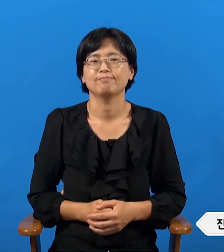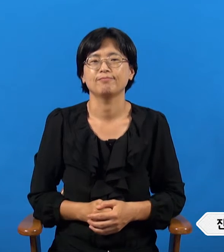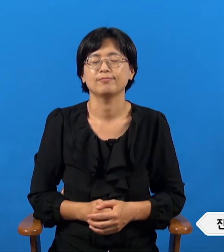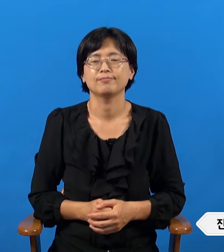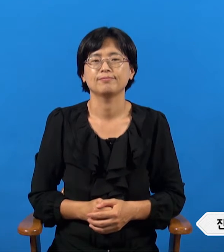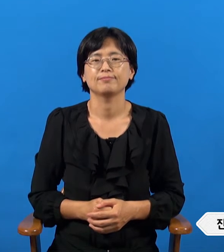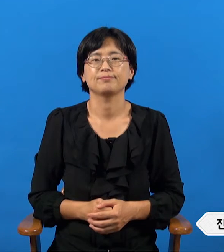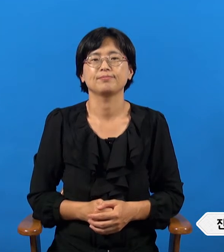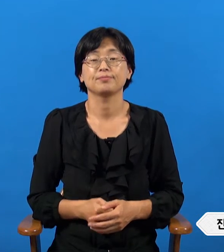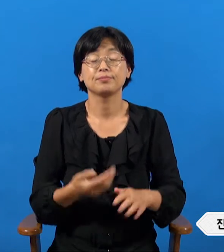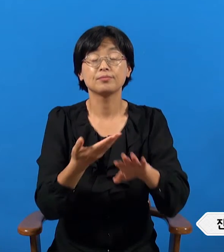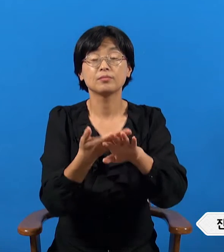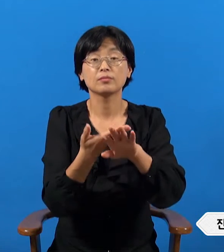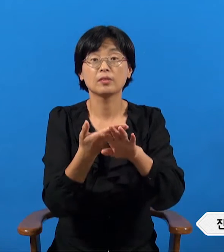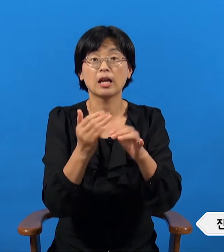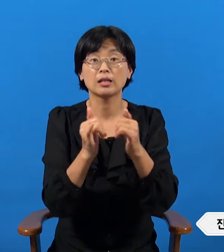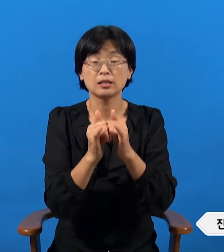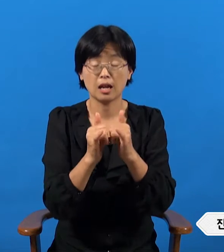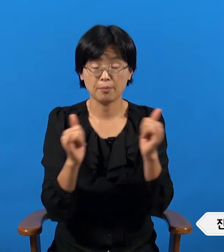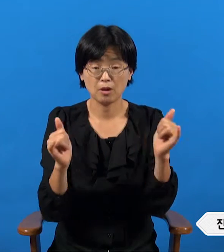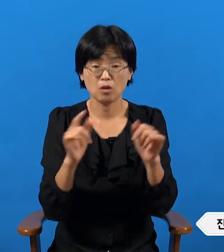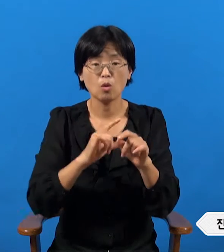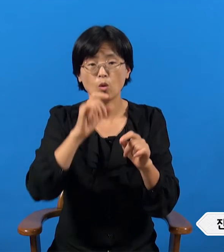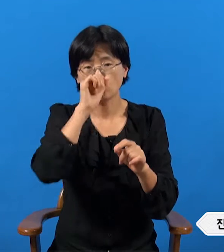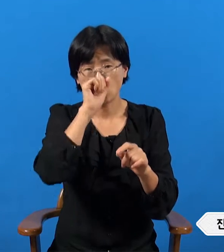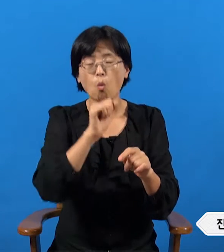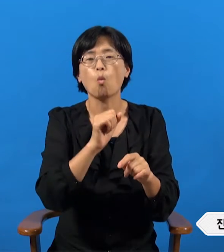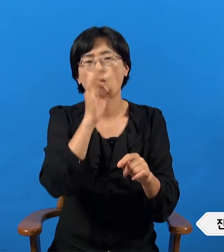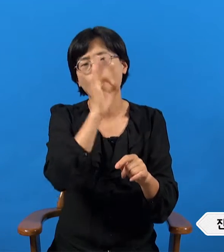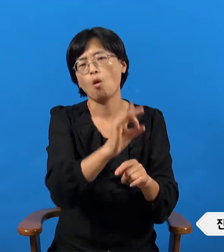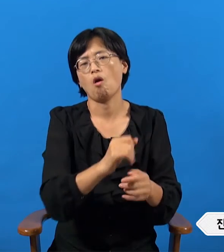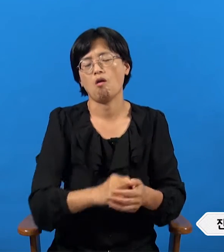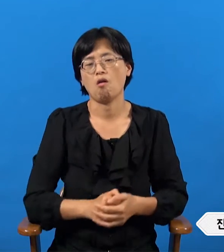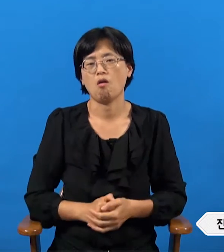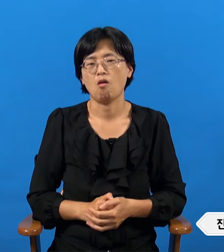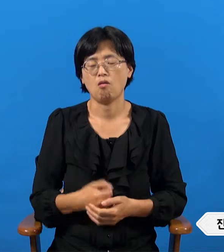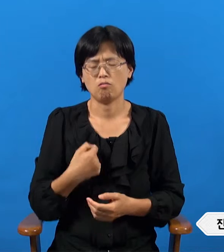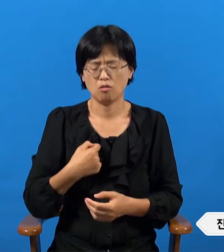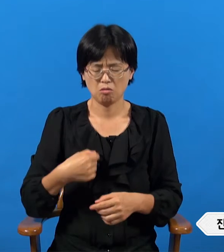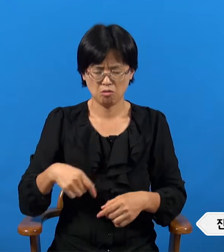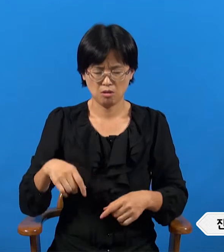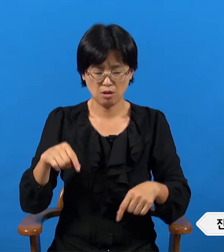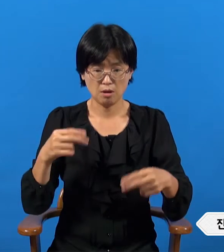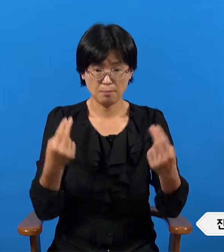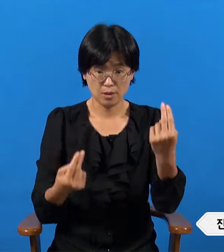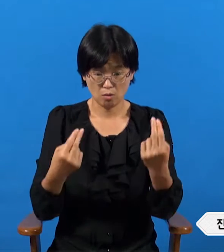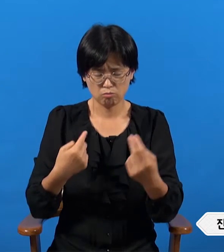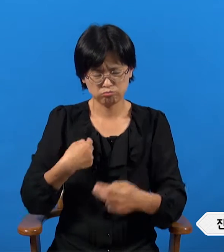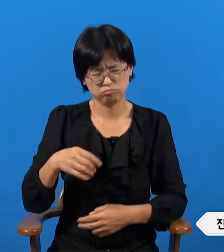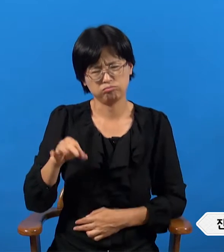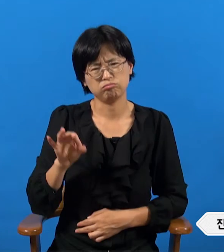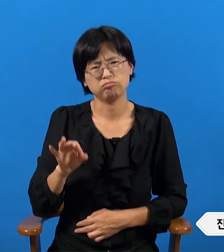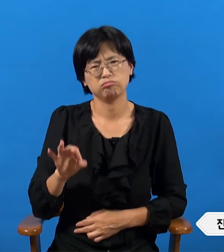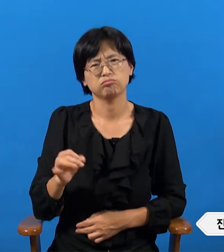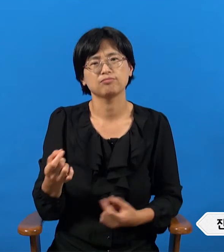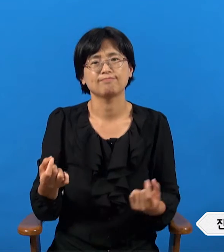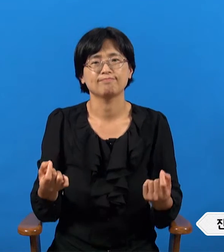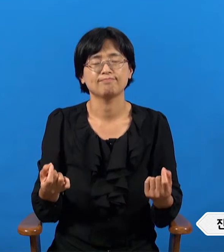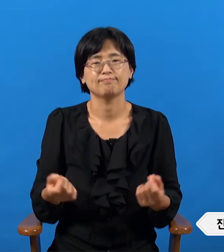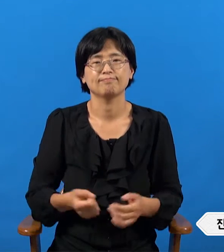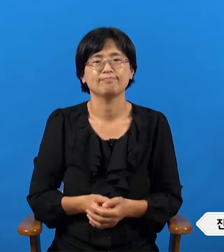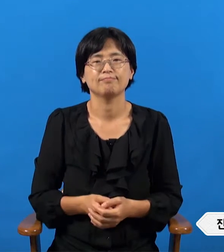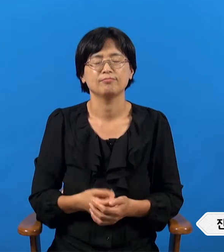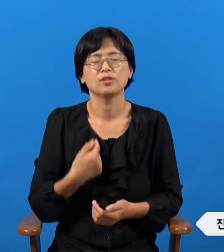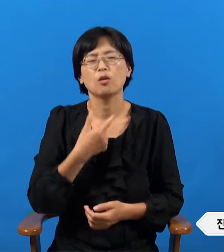모릅니다. 남의 게 더 좋아 보이고 그러기에 비해서 내 자신이, 내 존재